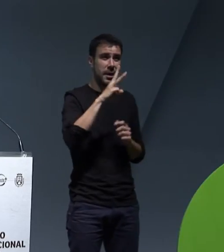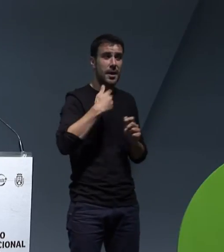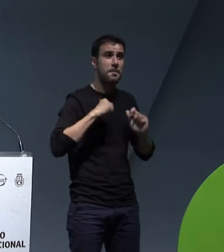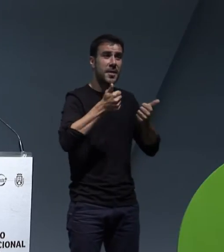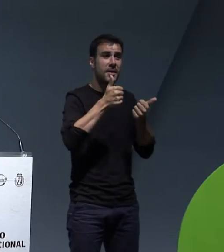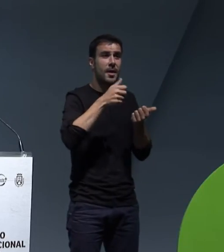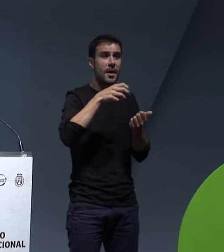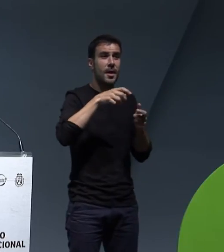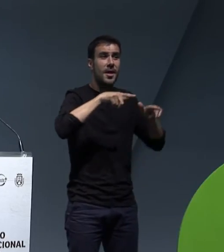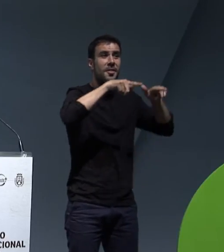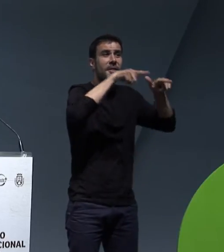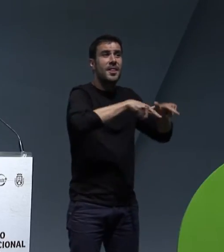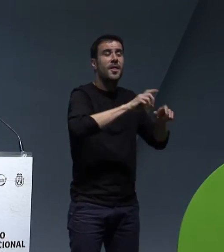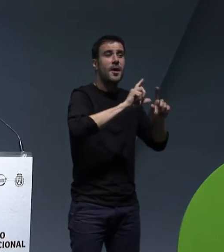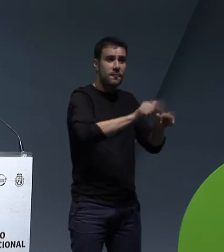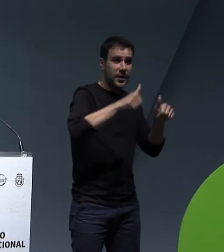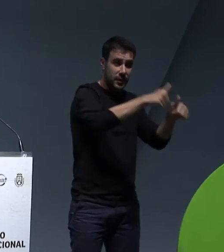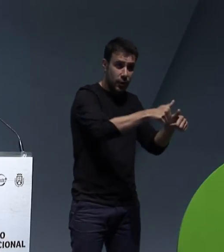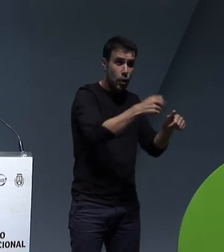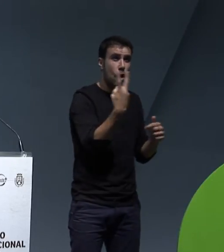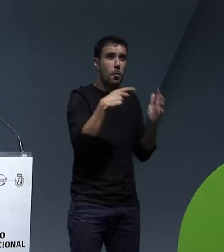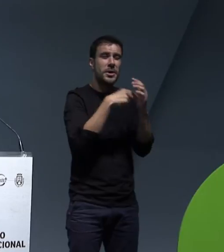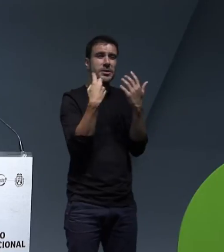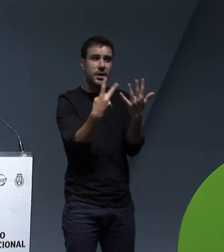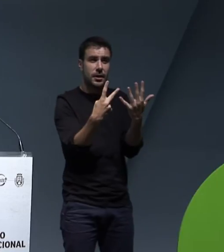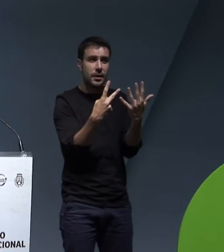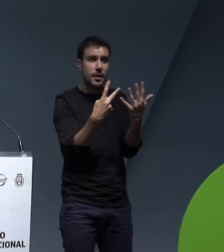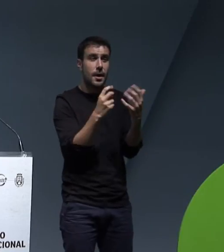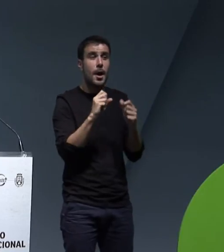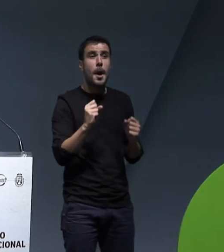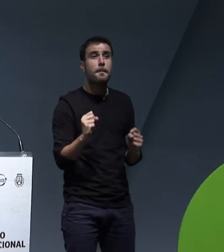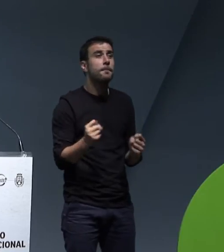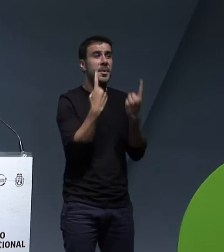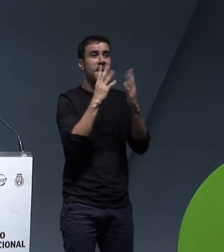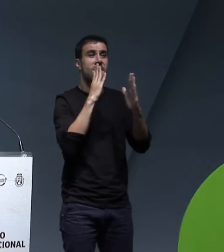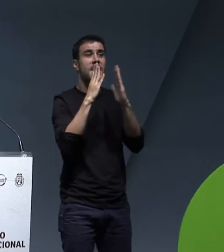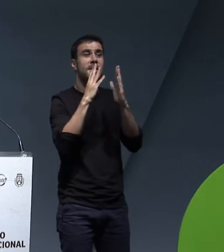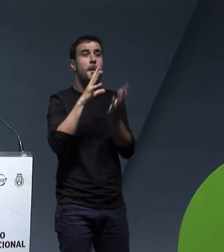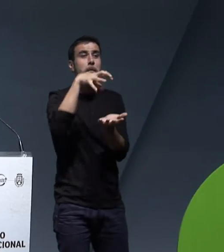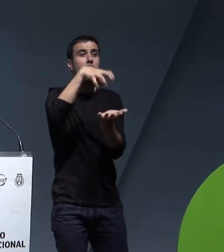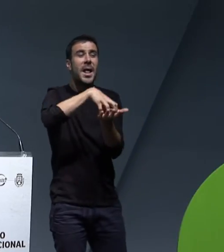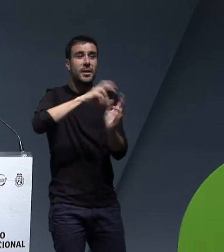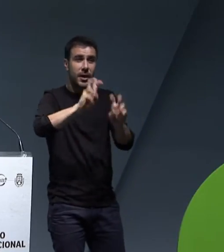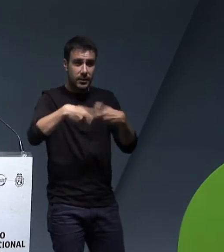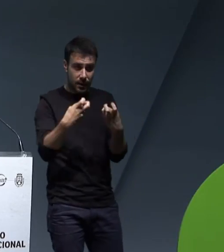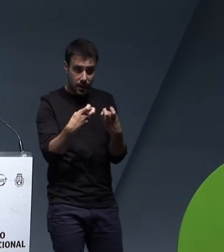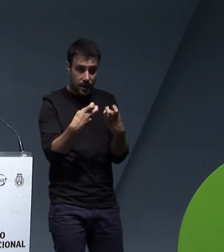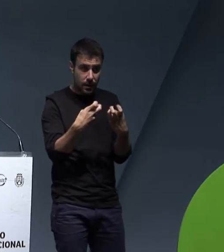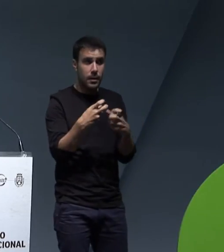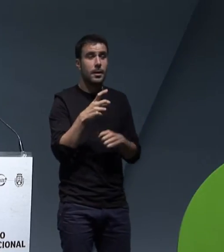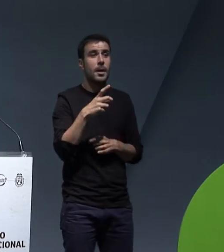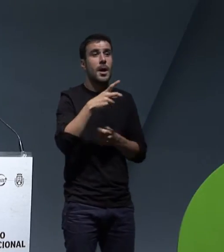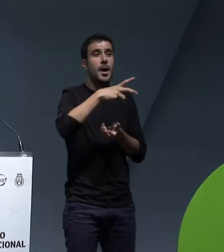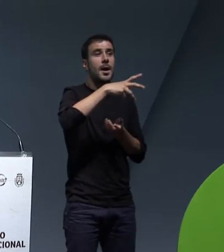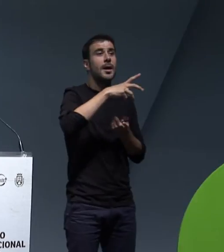primera celda de vertido. En el 2007 la primera fase de la planta de reciclaje.